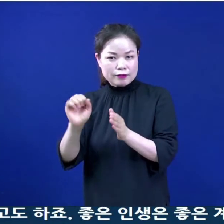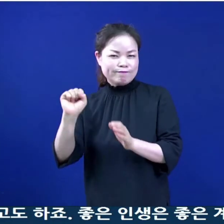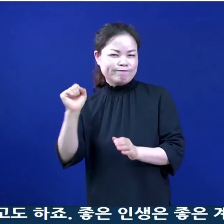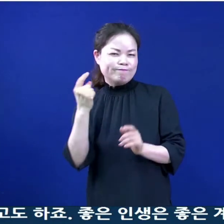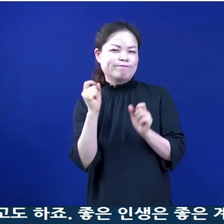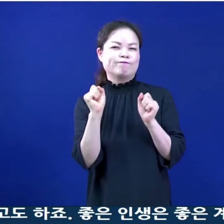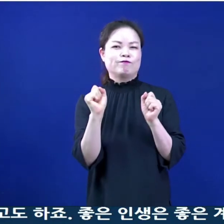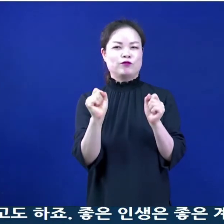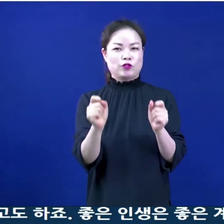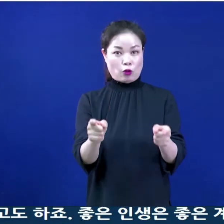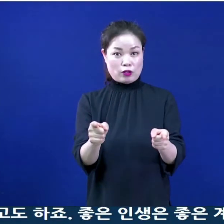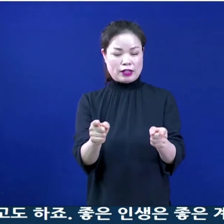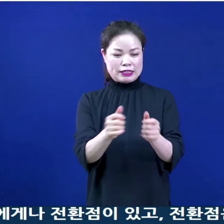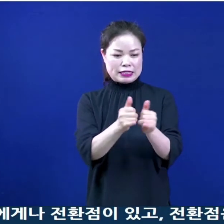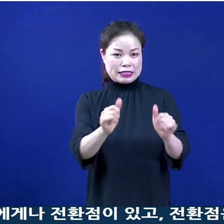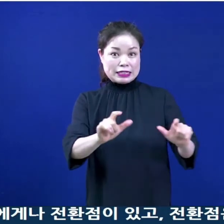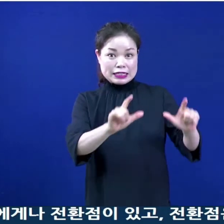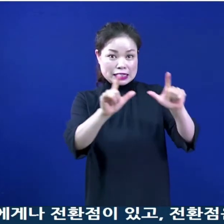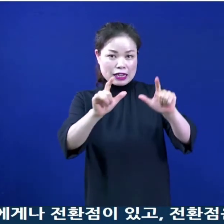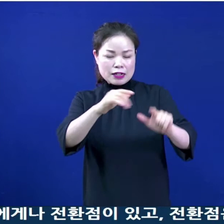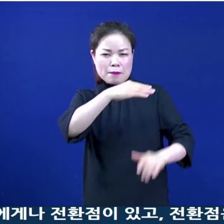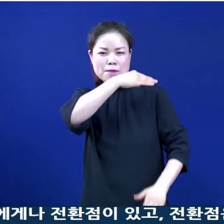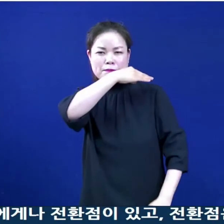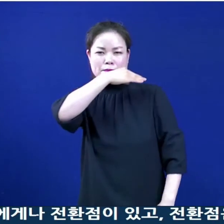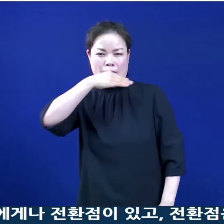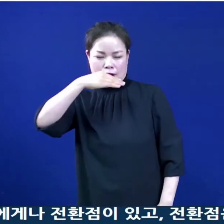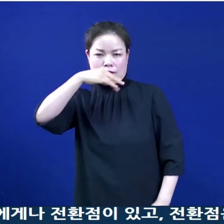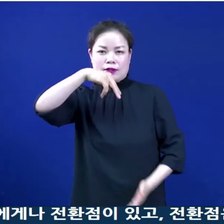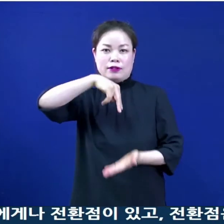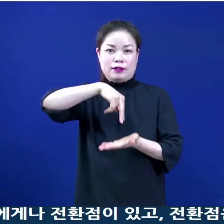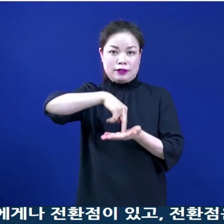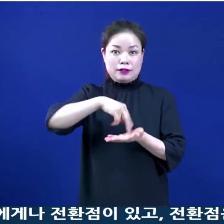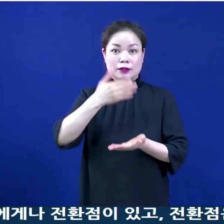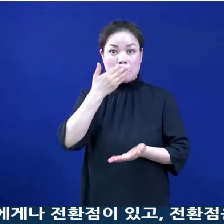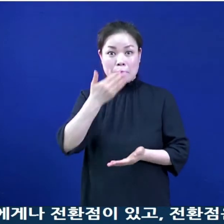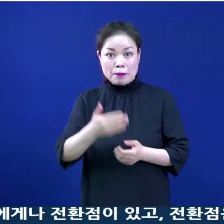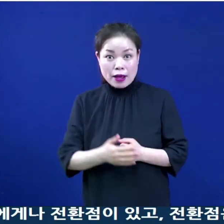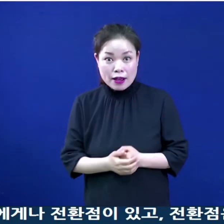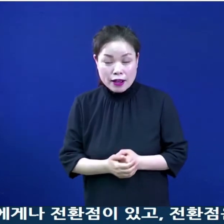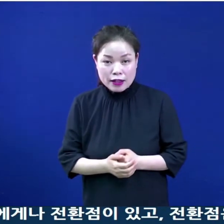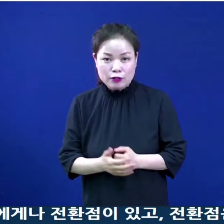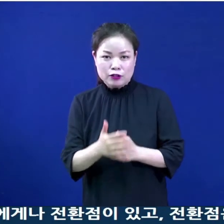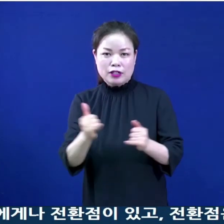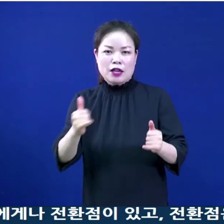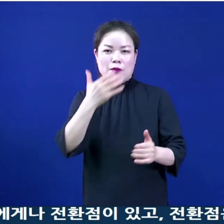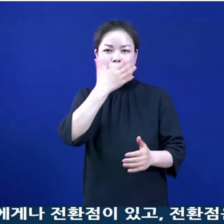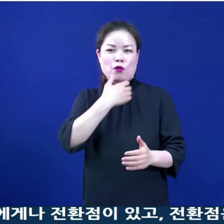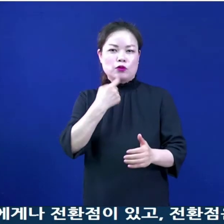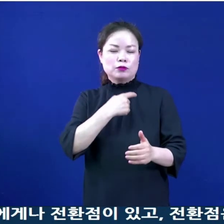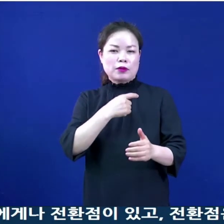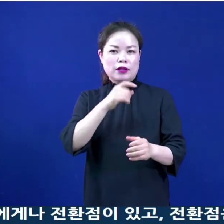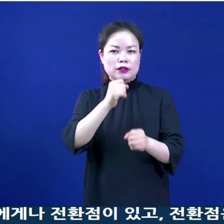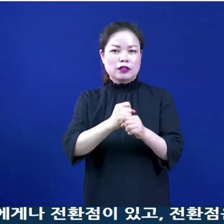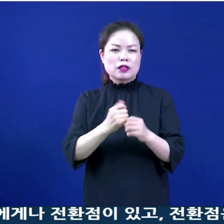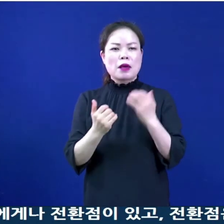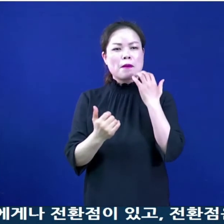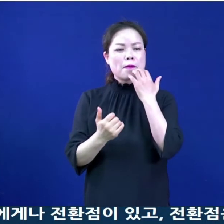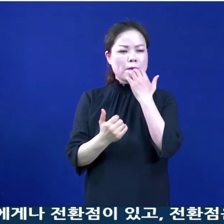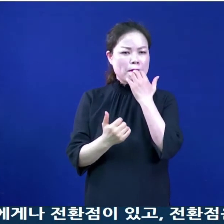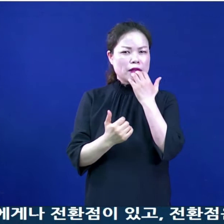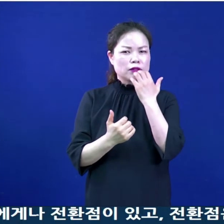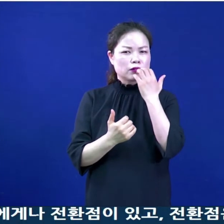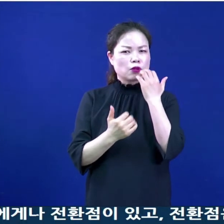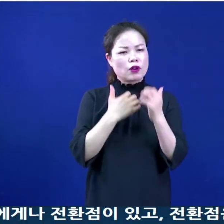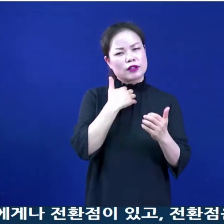전환점은 인생을 바로 세우게 됩니다. 오늘 본문의 말씀은 베드로가 경험했던 그